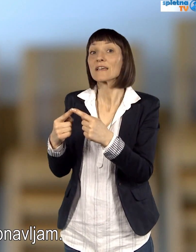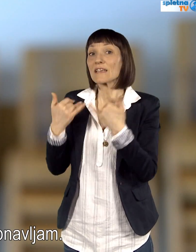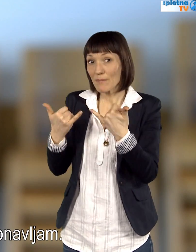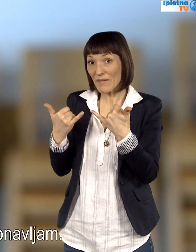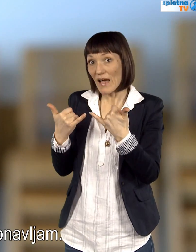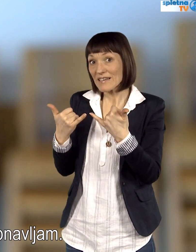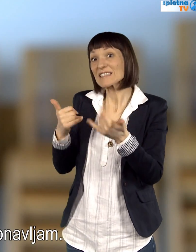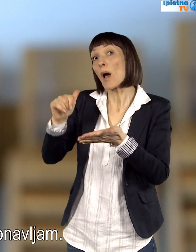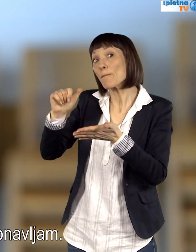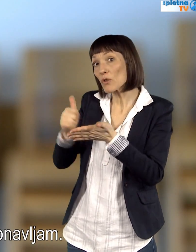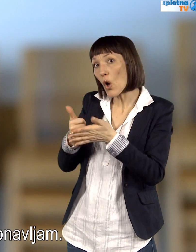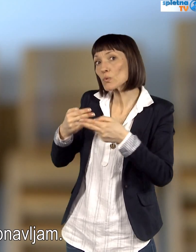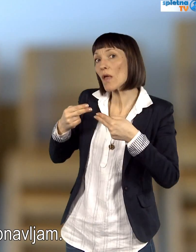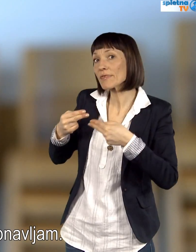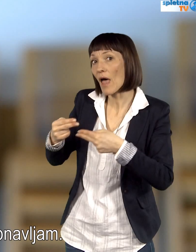ki pa jih danes obnavljam, no.